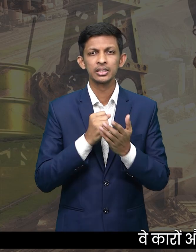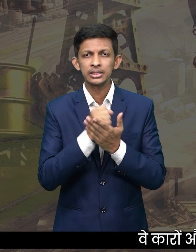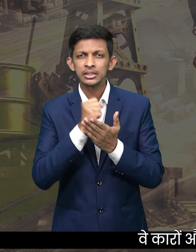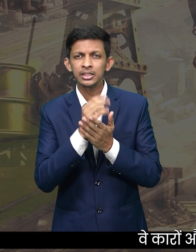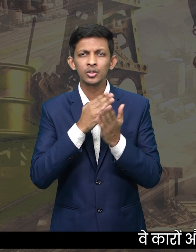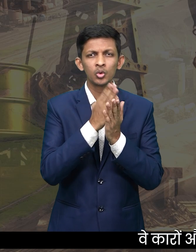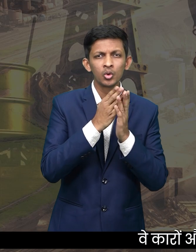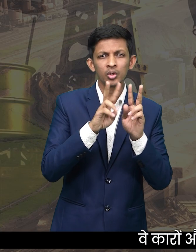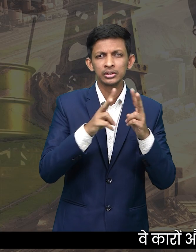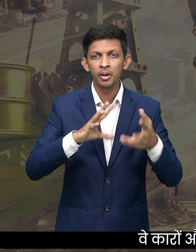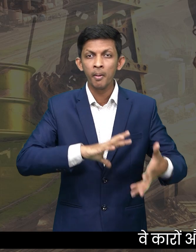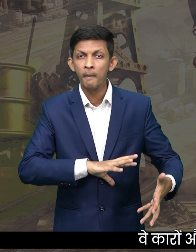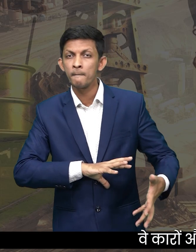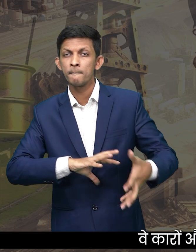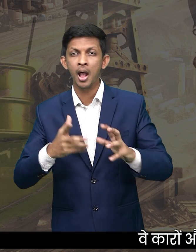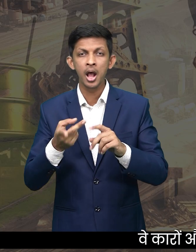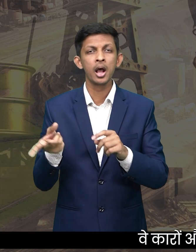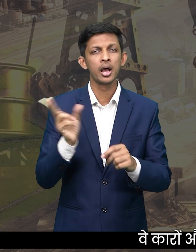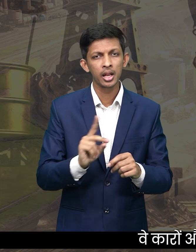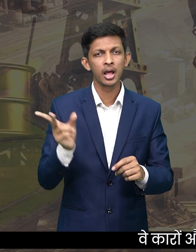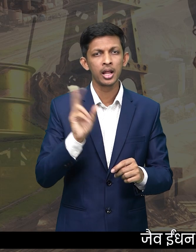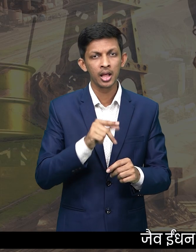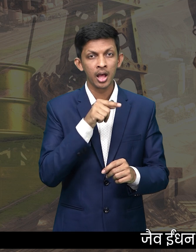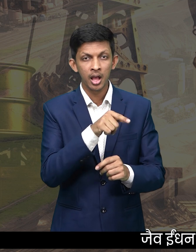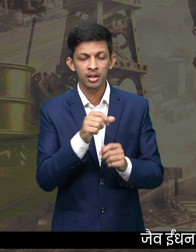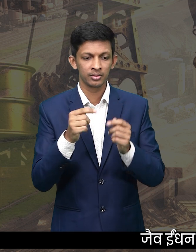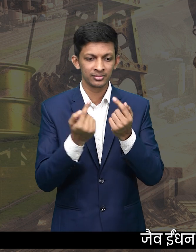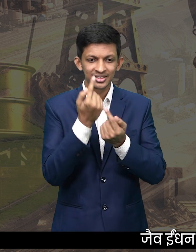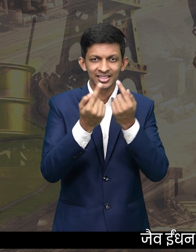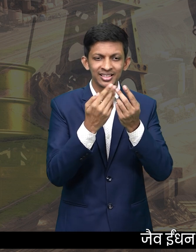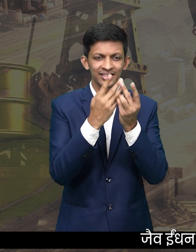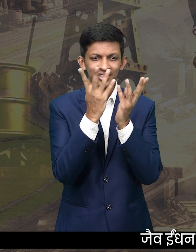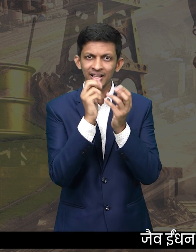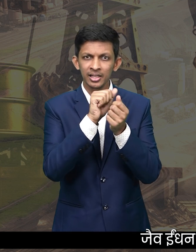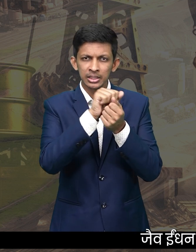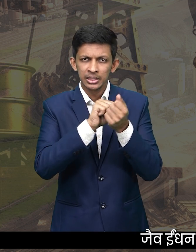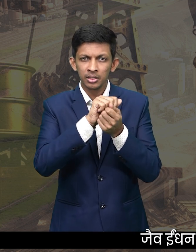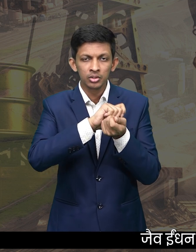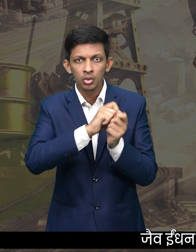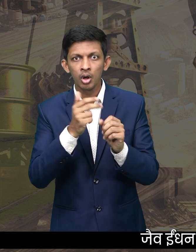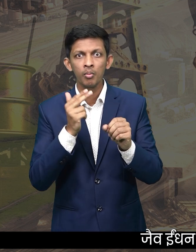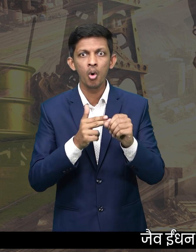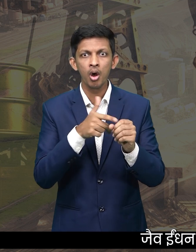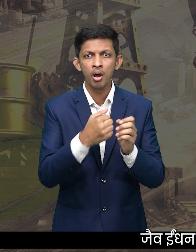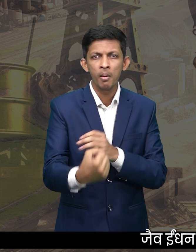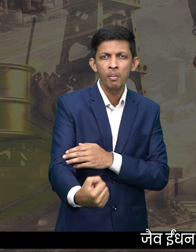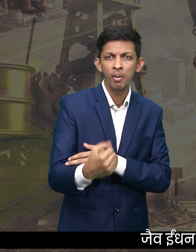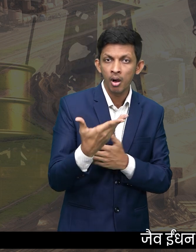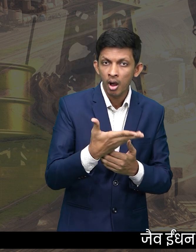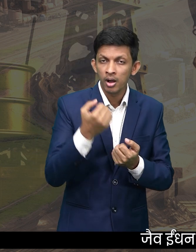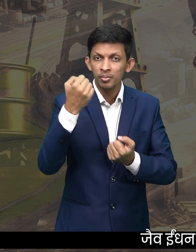वे कारों और ट्रकों को चलाने के लिए नवीकरणीय जैव ईंधन का उत्पादन करने की प्रयास कर रहे